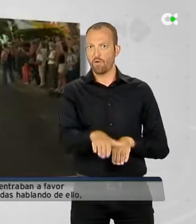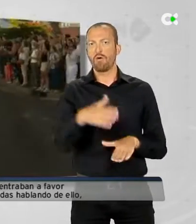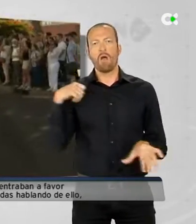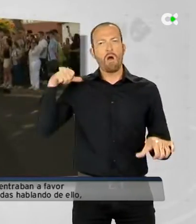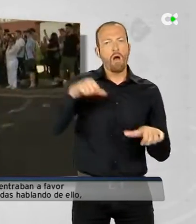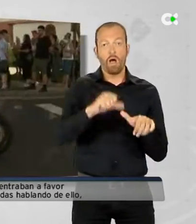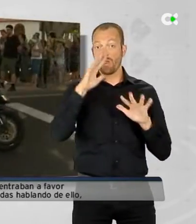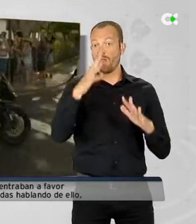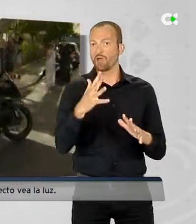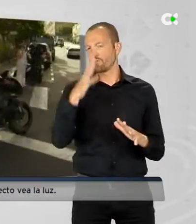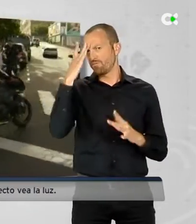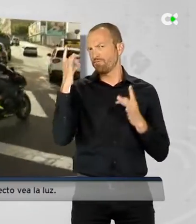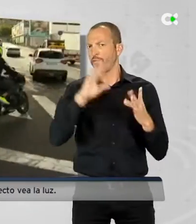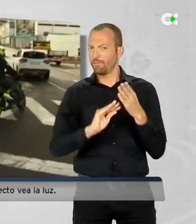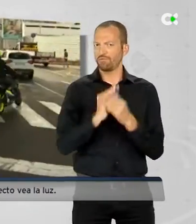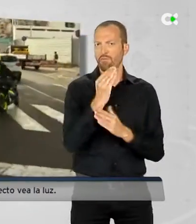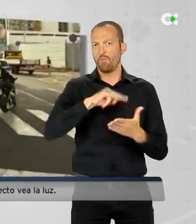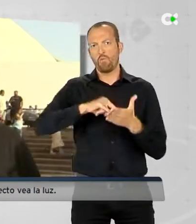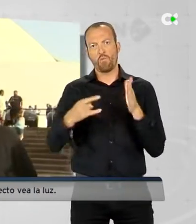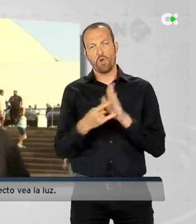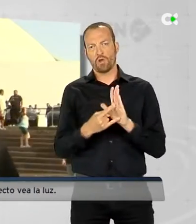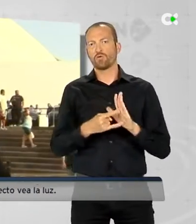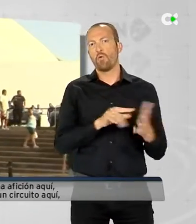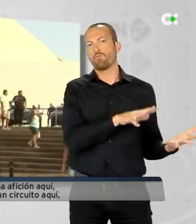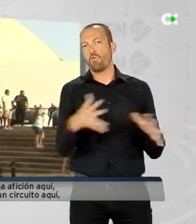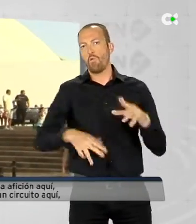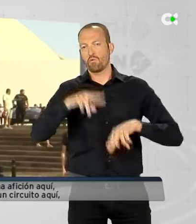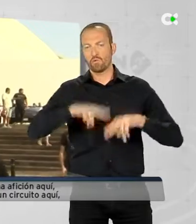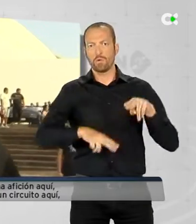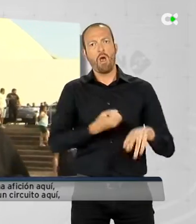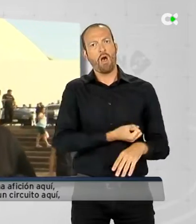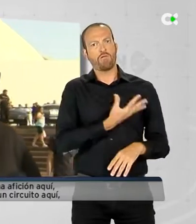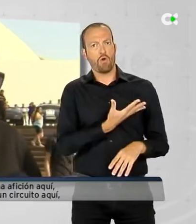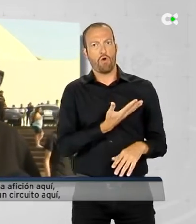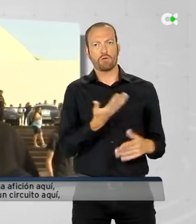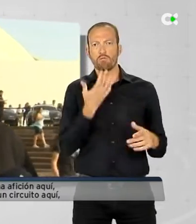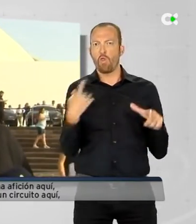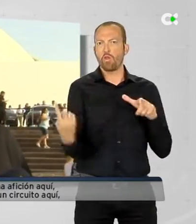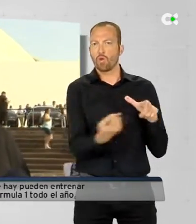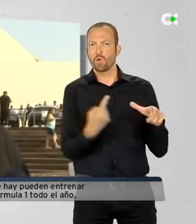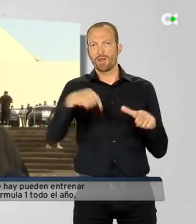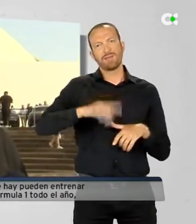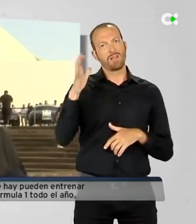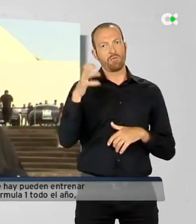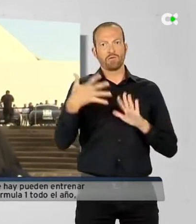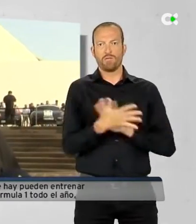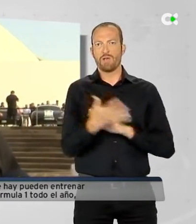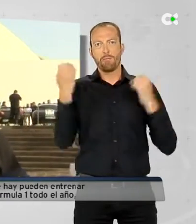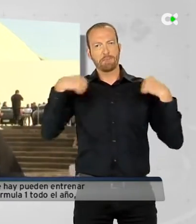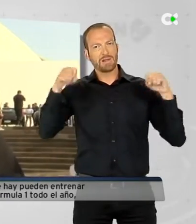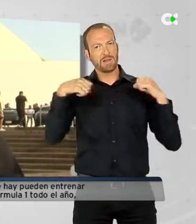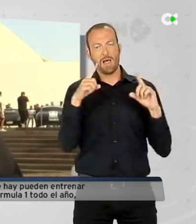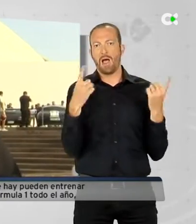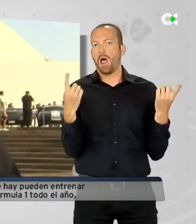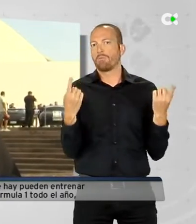décadas hablando de ello, este proyecto vea la luz. Hay mucha afición aquí, imagínate un circuito aquí, con el tiempo que hay puede entrenar